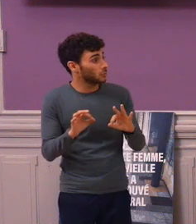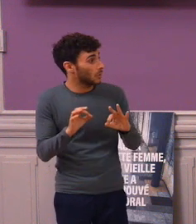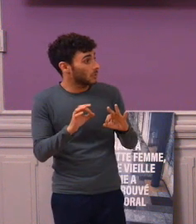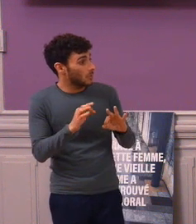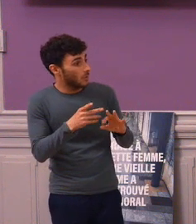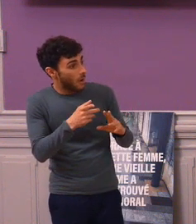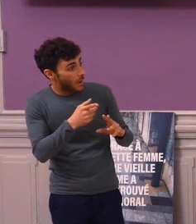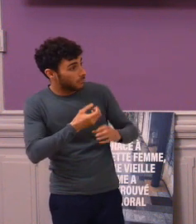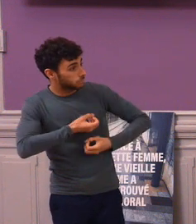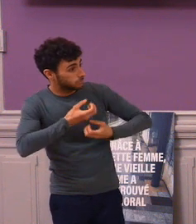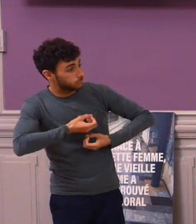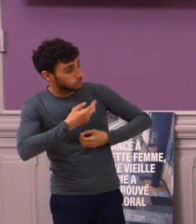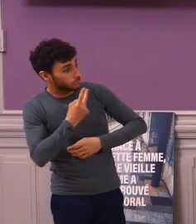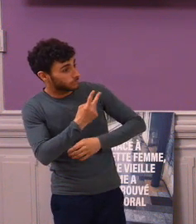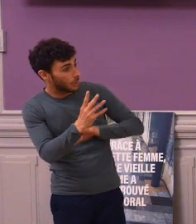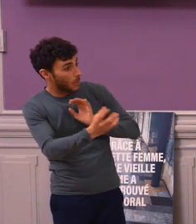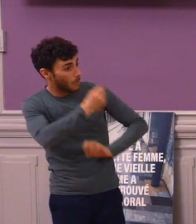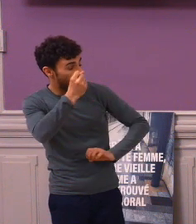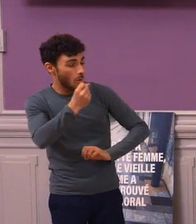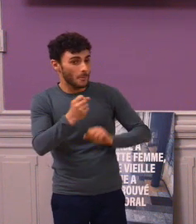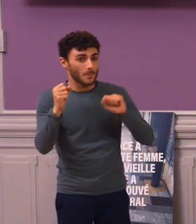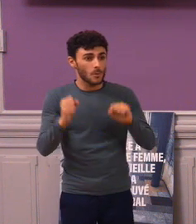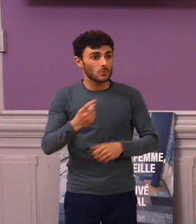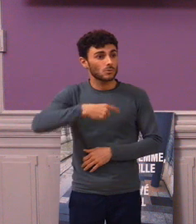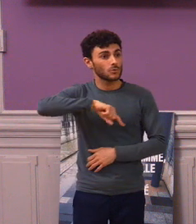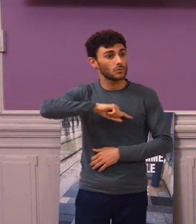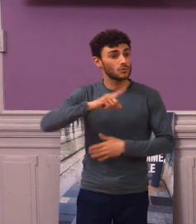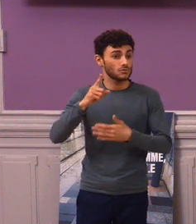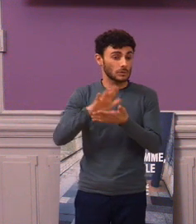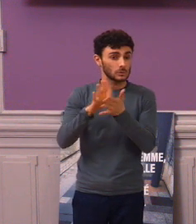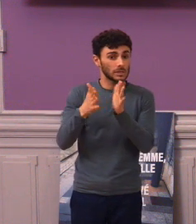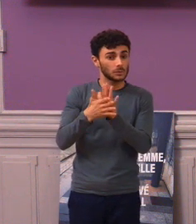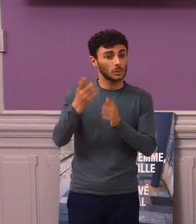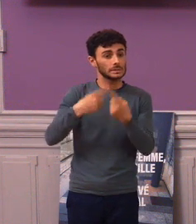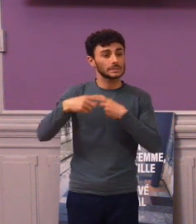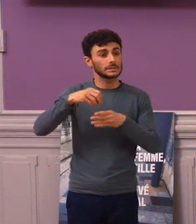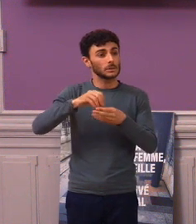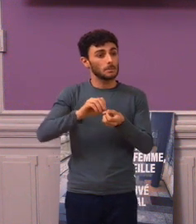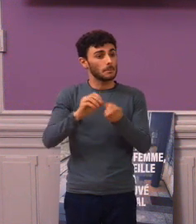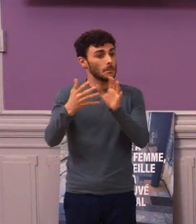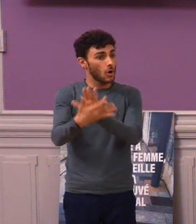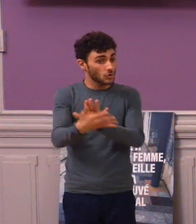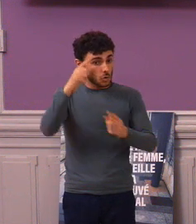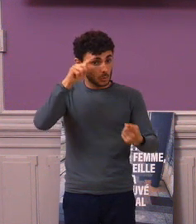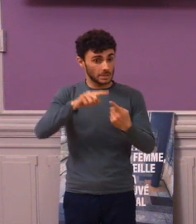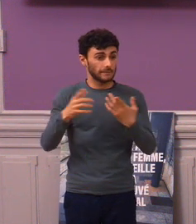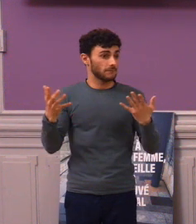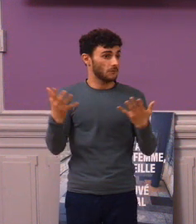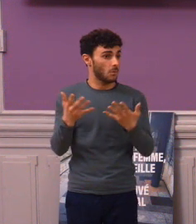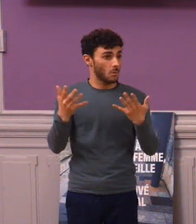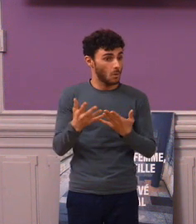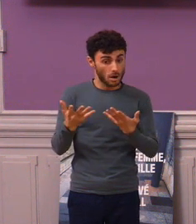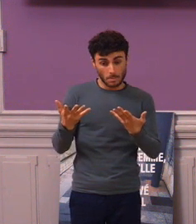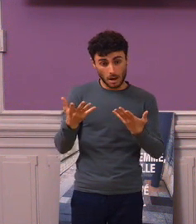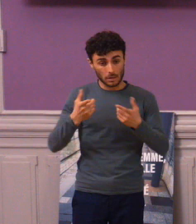mots nous sommes une association sans les manques tes poches et nous ouvrons pour l'accès à